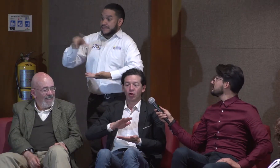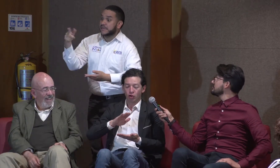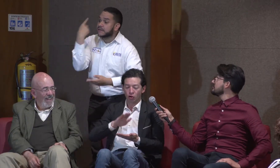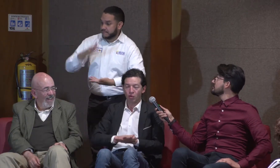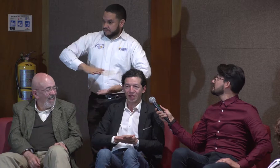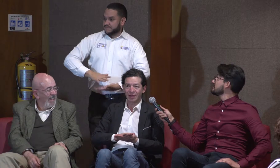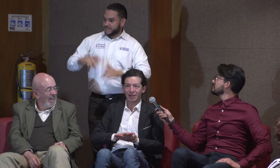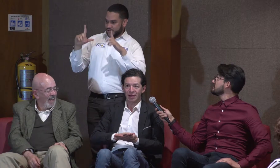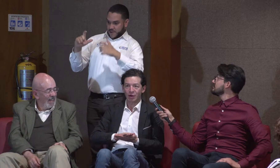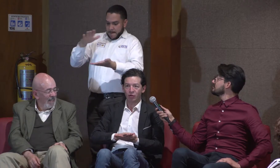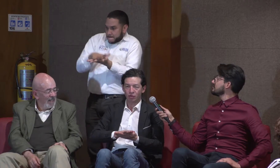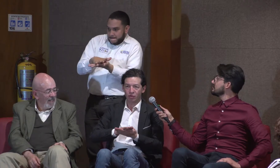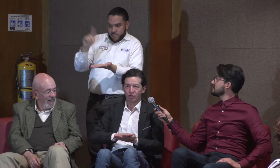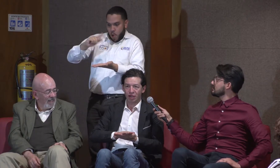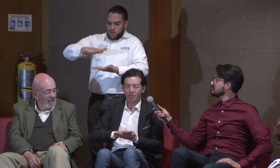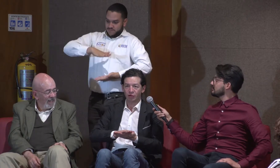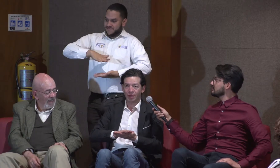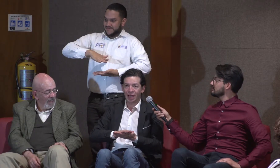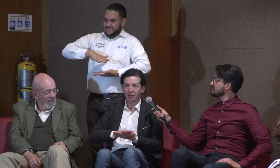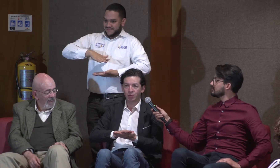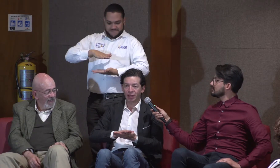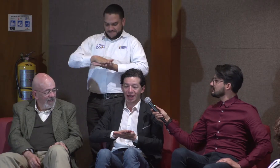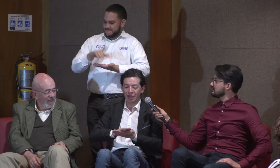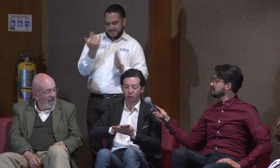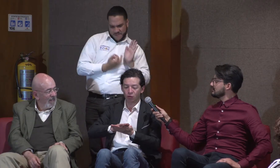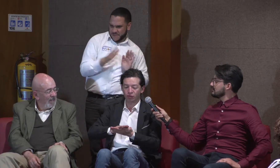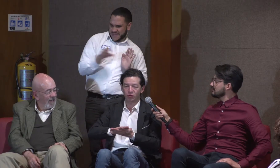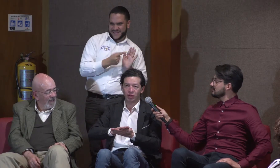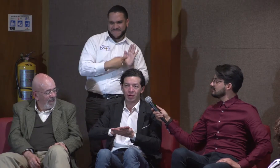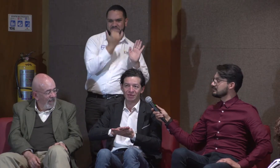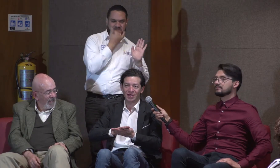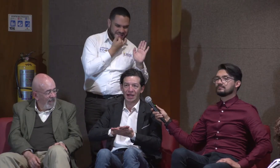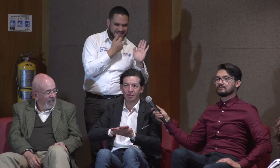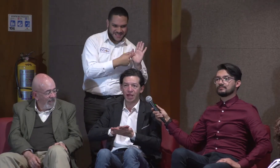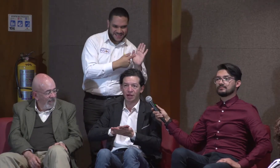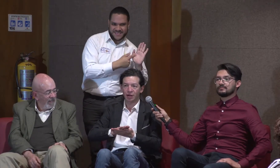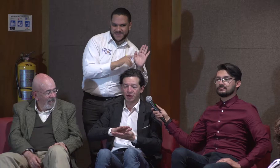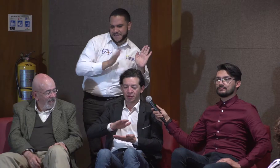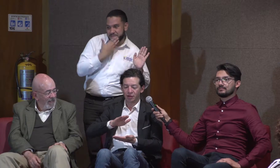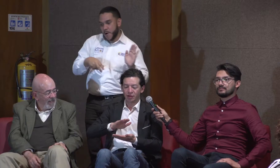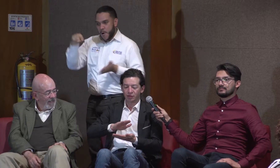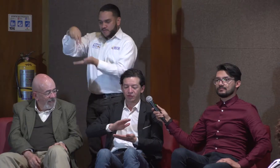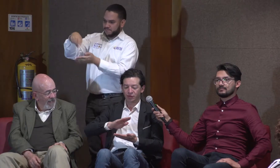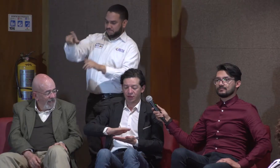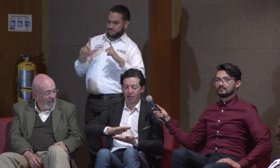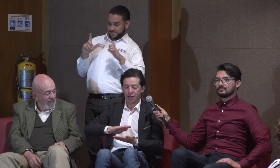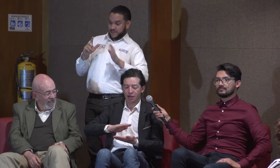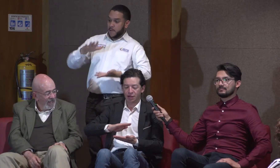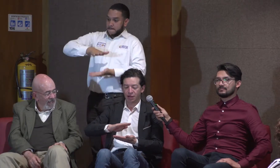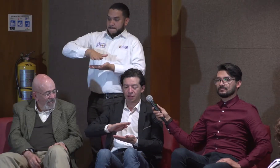como no completamente las manos pegadas, porque en el dibujo esto no se iba a leer bien.